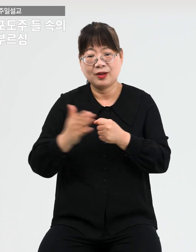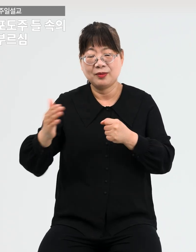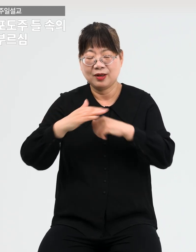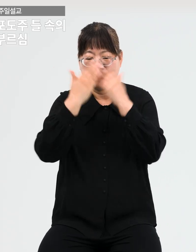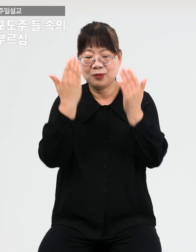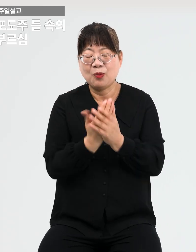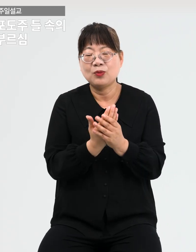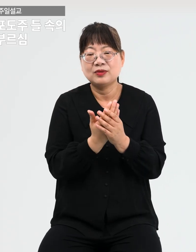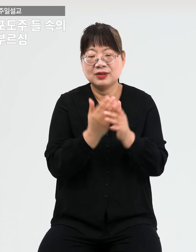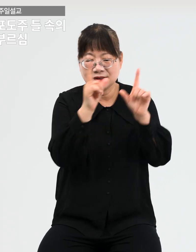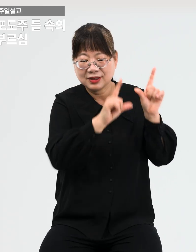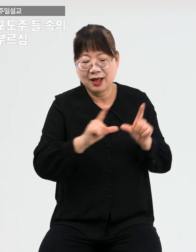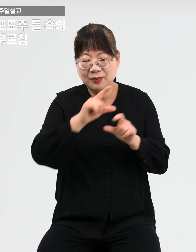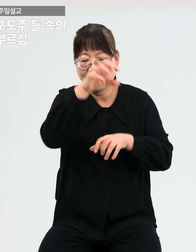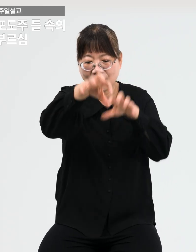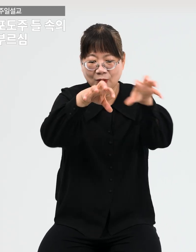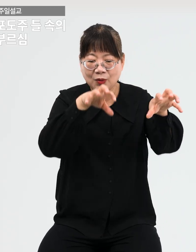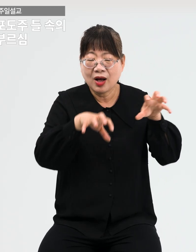영역에서 이스라엘의